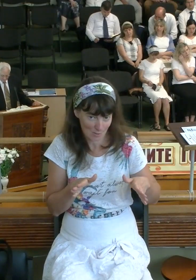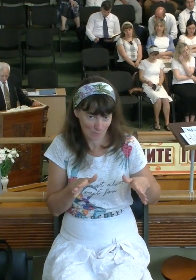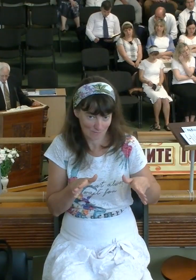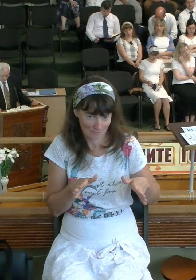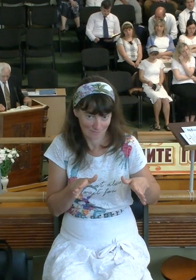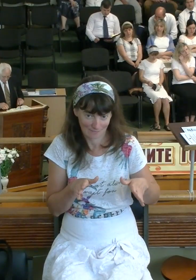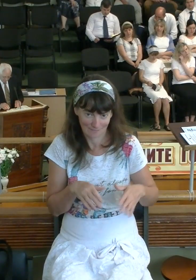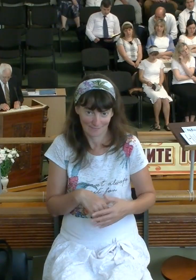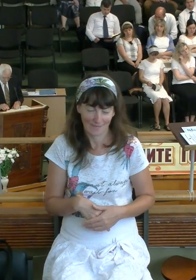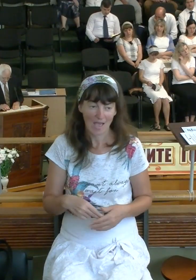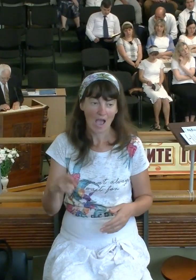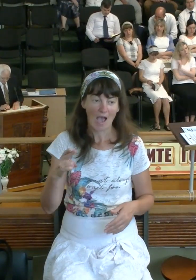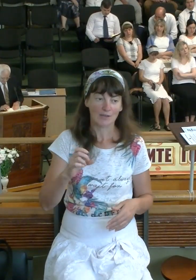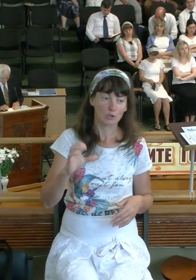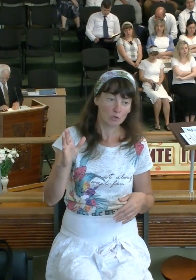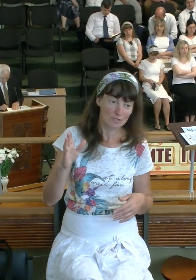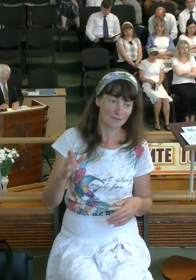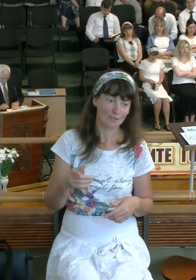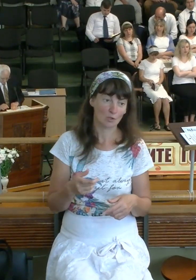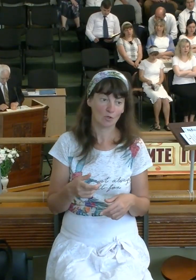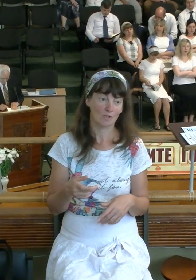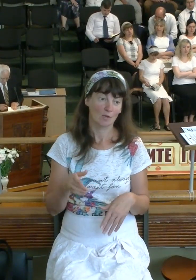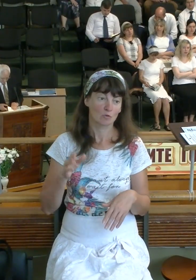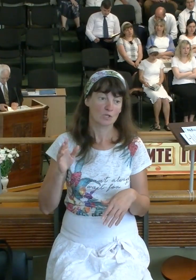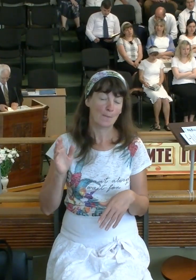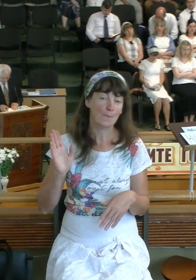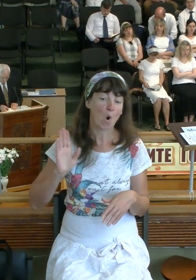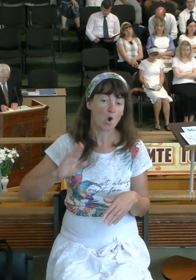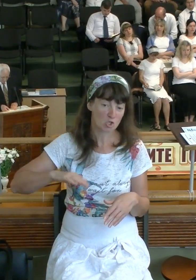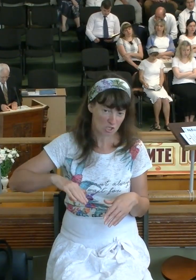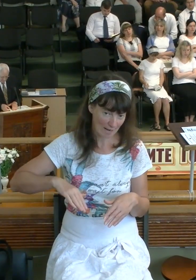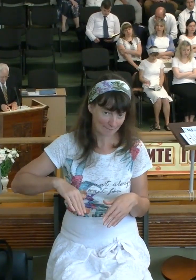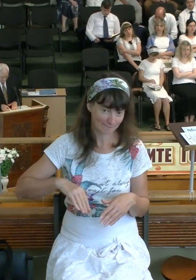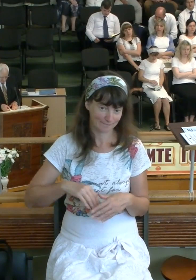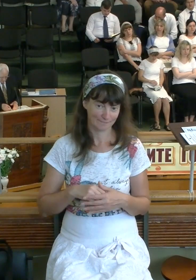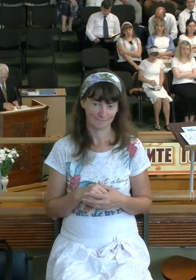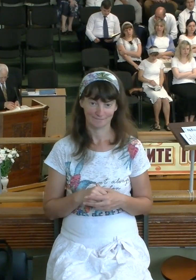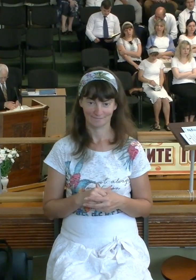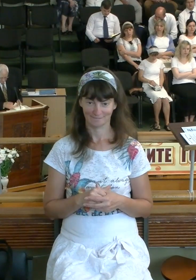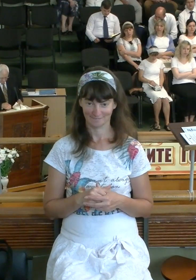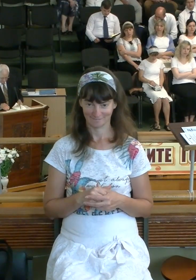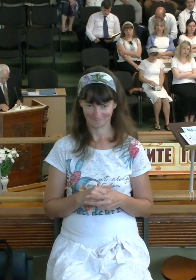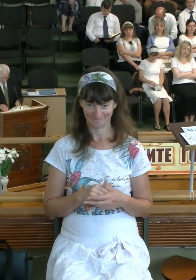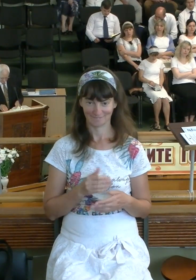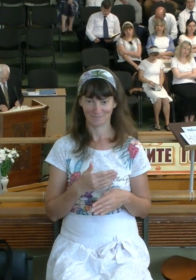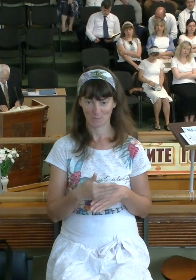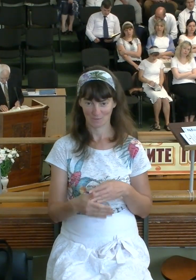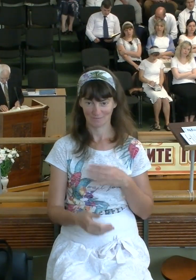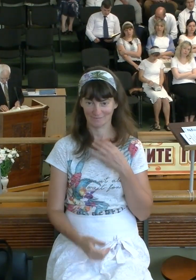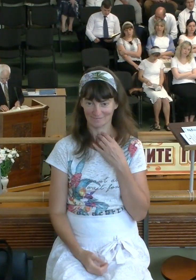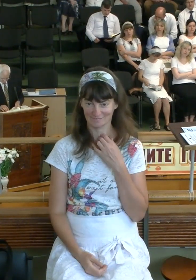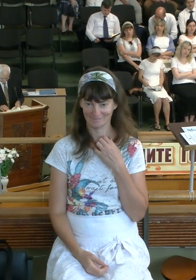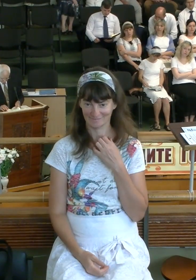стих. Послание к римлянам, 8 глава, с 9 стиха.